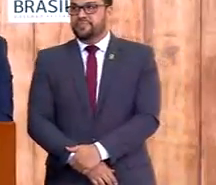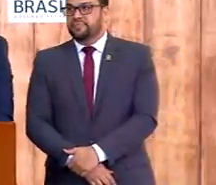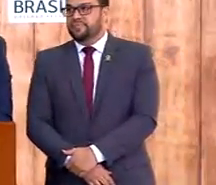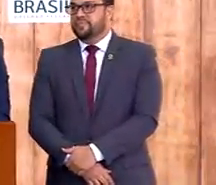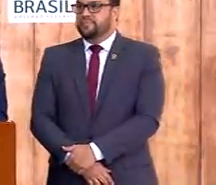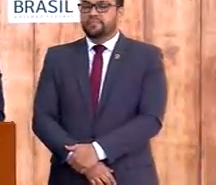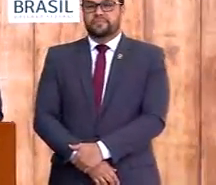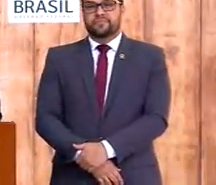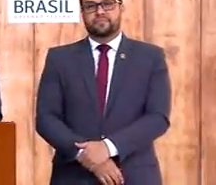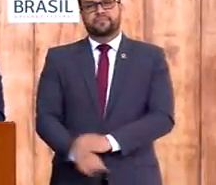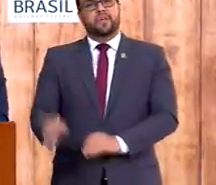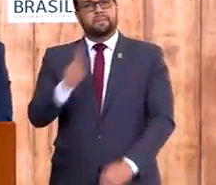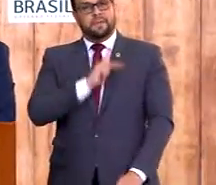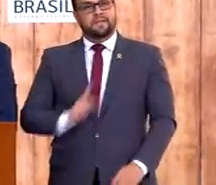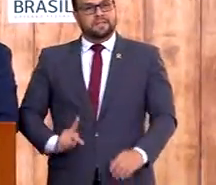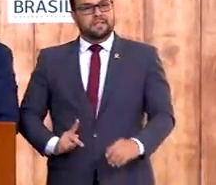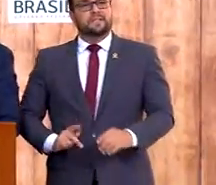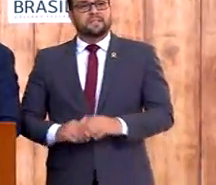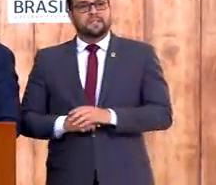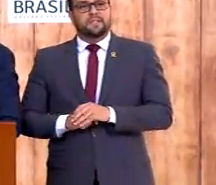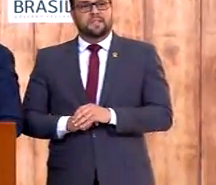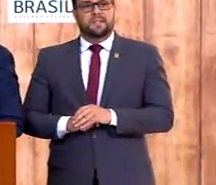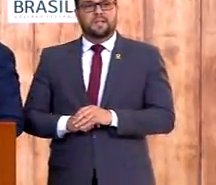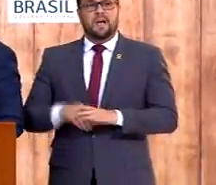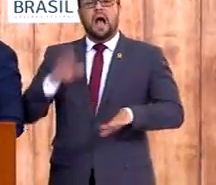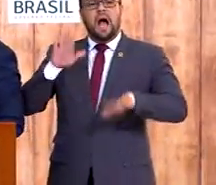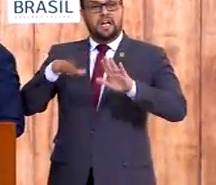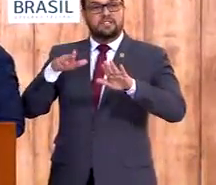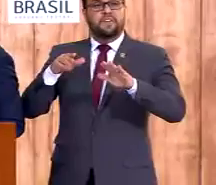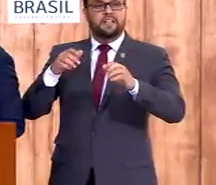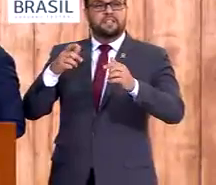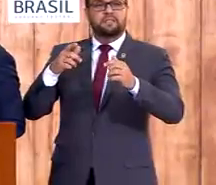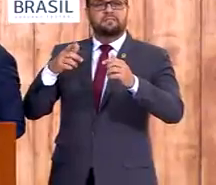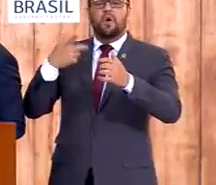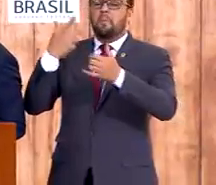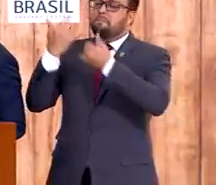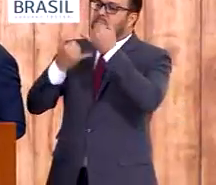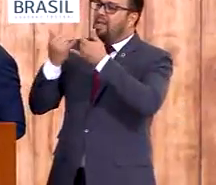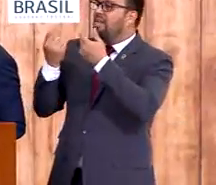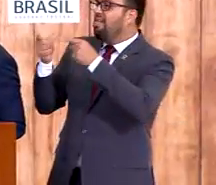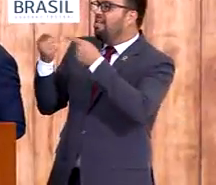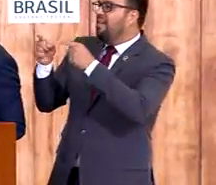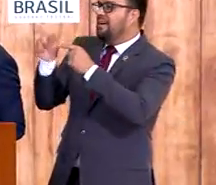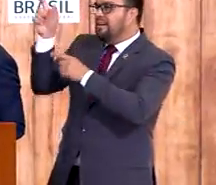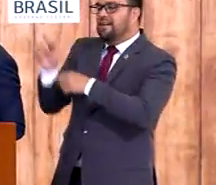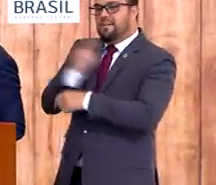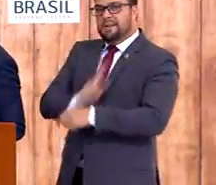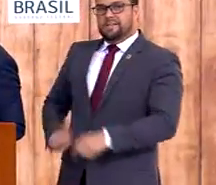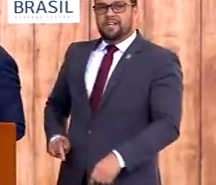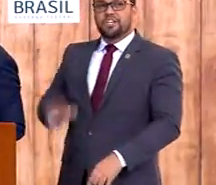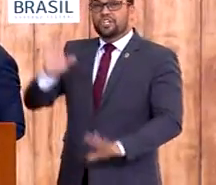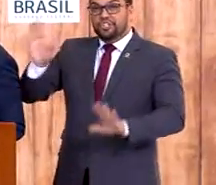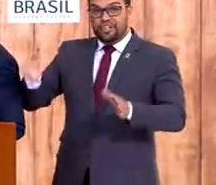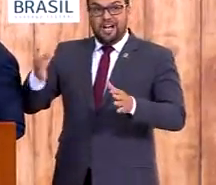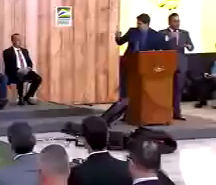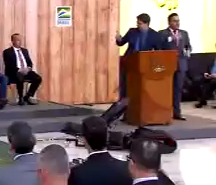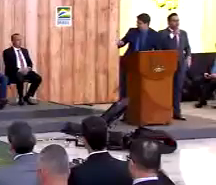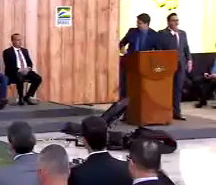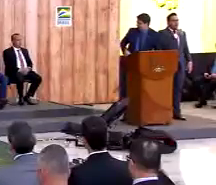e o presidente Às vezes brinca comigo eu brinco com ele que eu tenho Presidente assim como o senhor ficou 30 anos no congresso